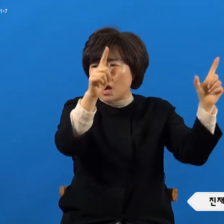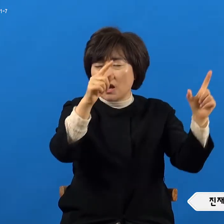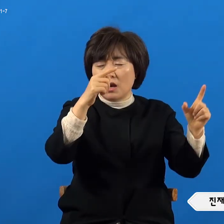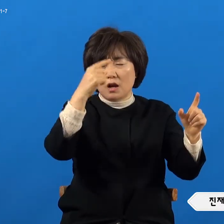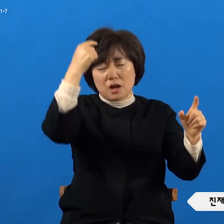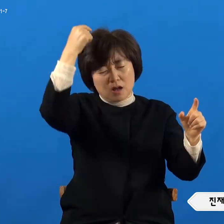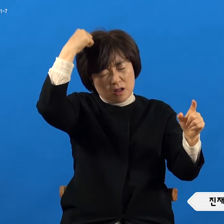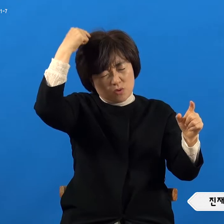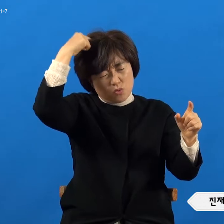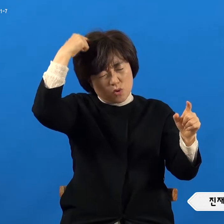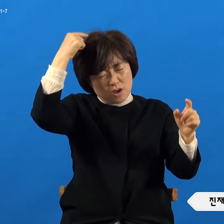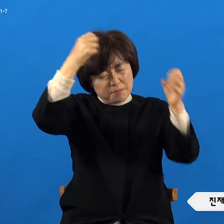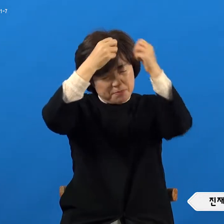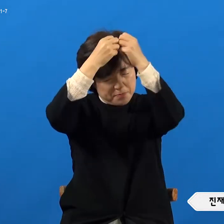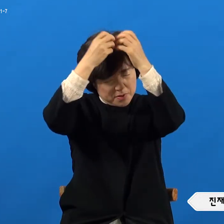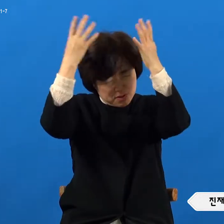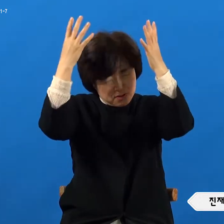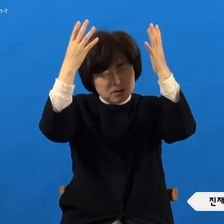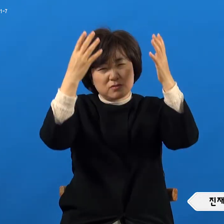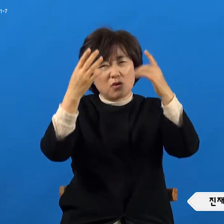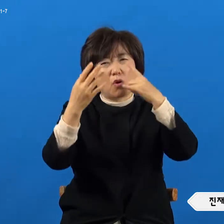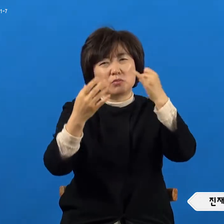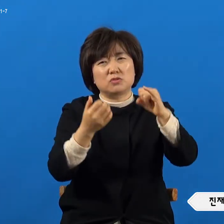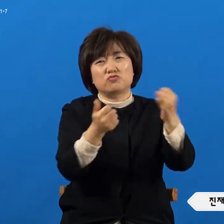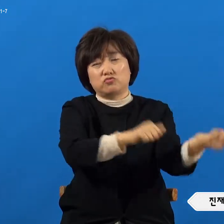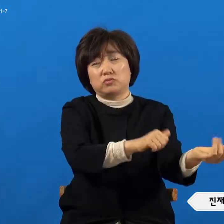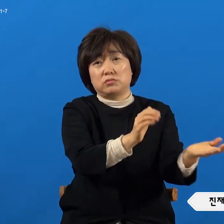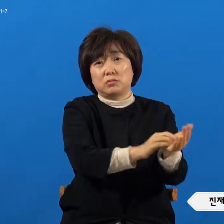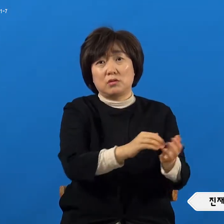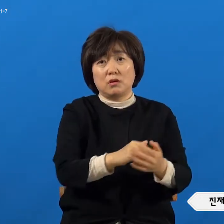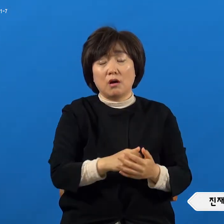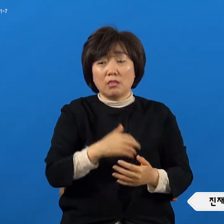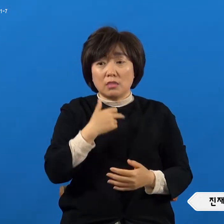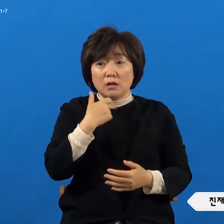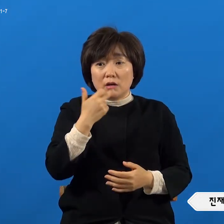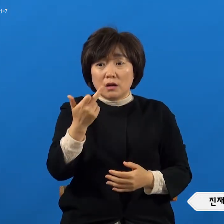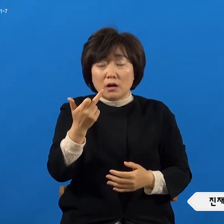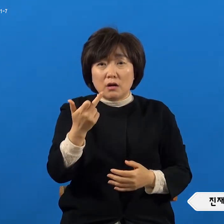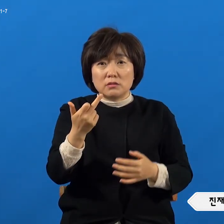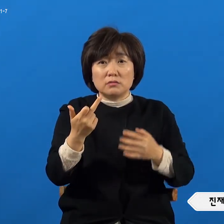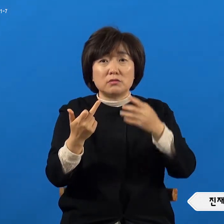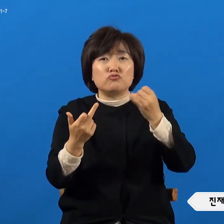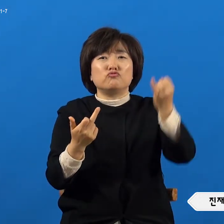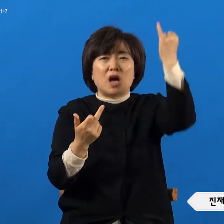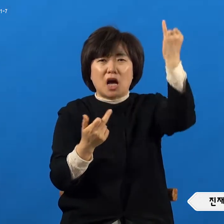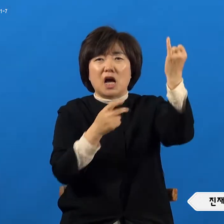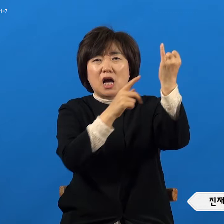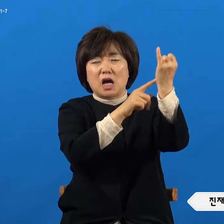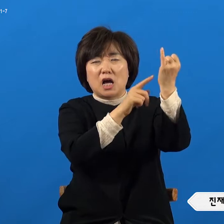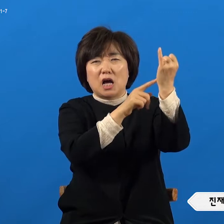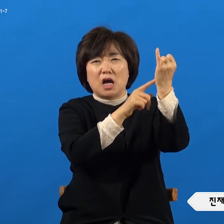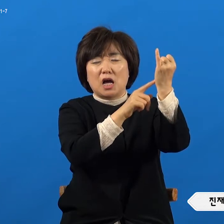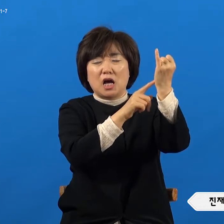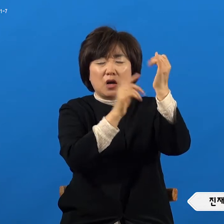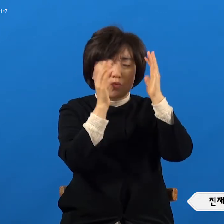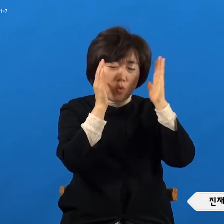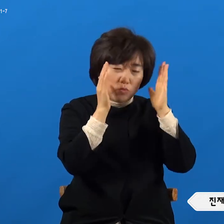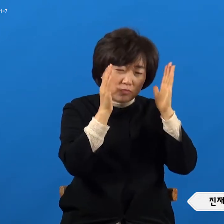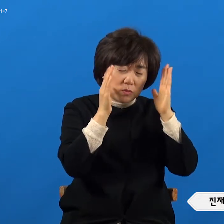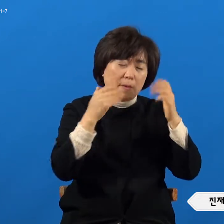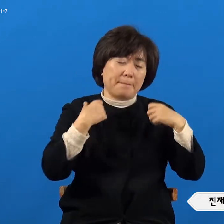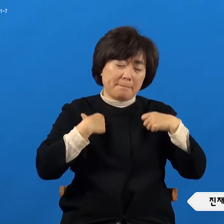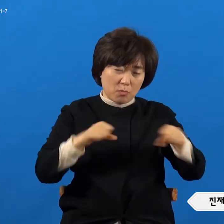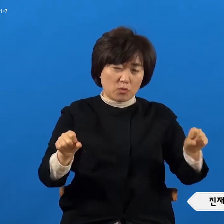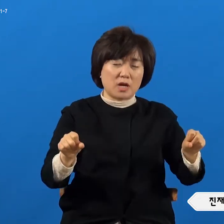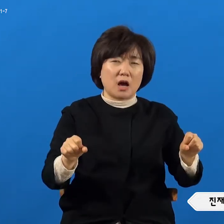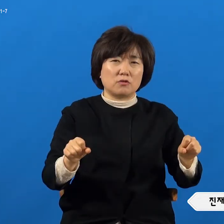뇌졸중으로 세상을 떠납니다. 당시 17살이던 누나가 학업을 포기하고 평화시장 봉제 공장에